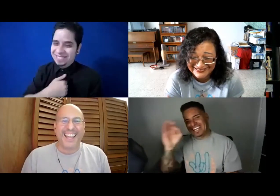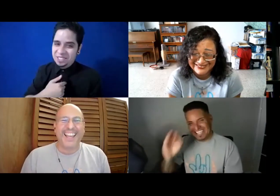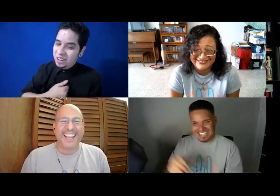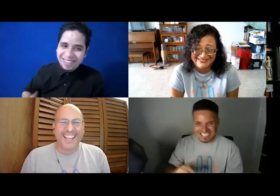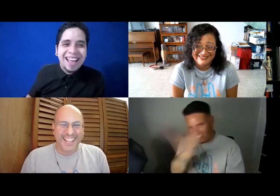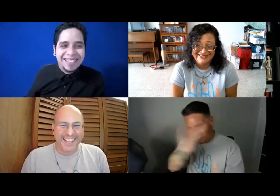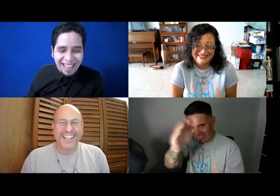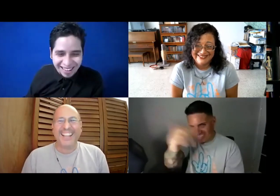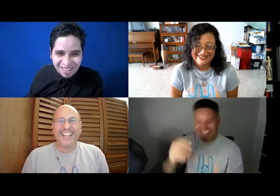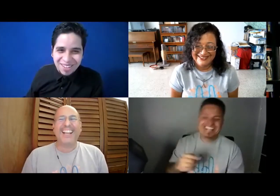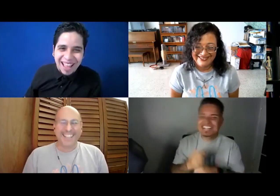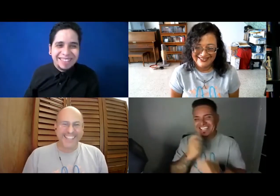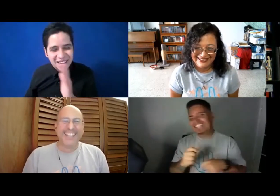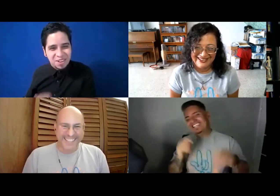Vale, perdón, seguimos.